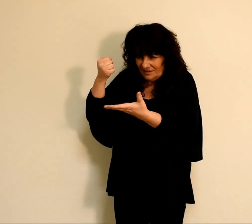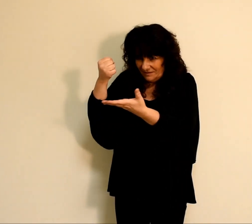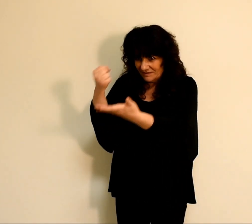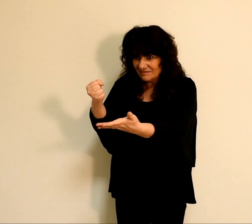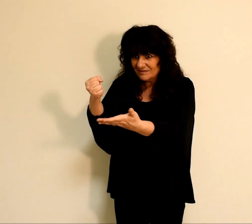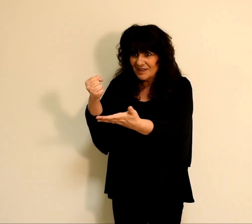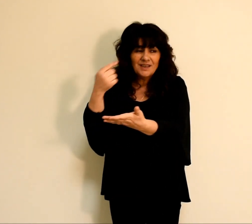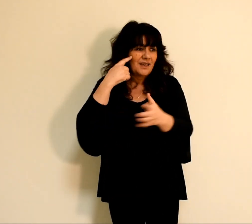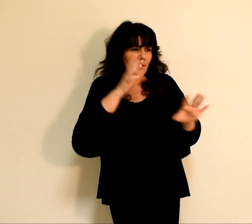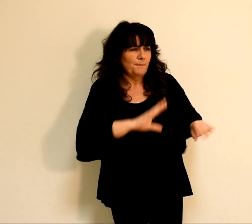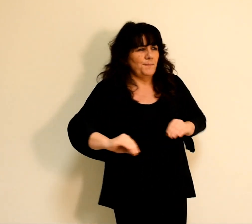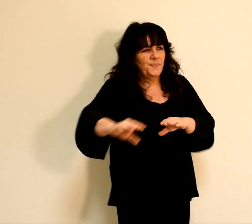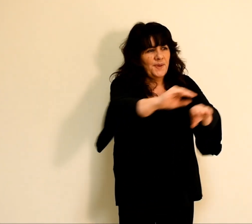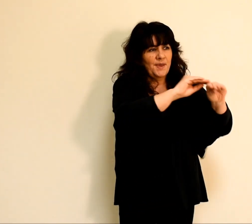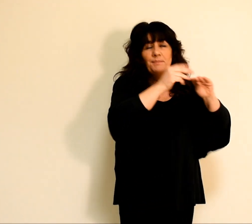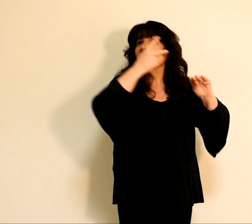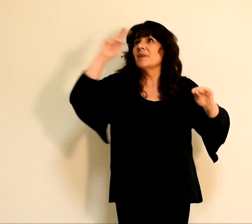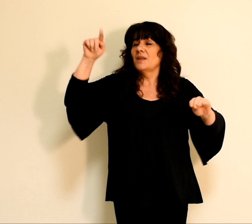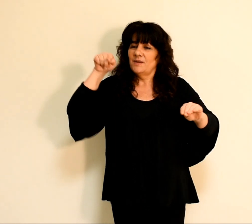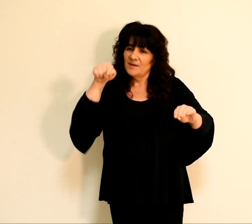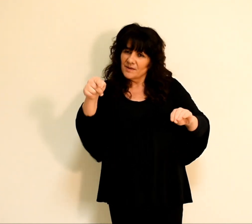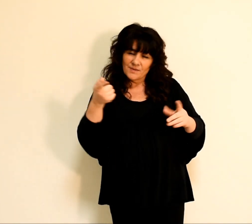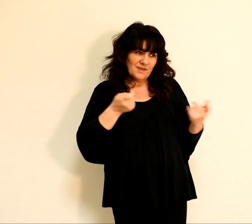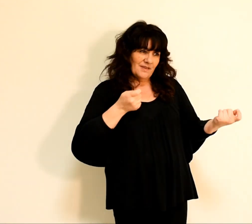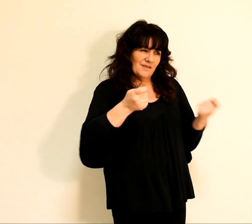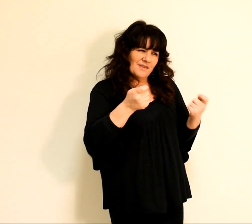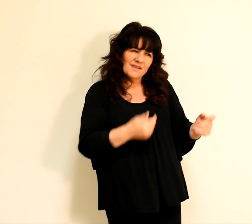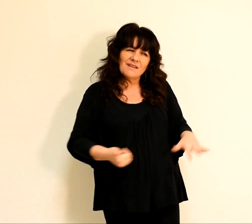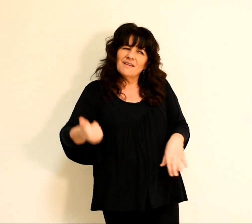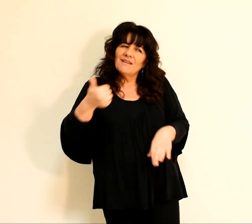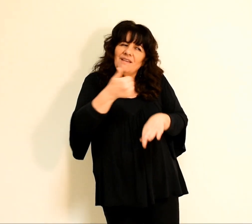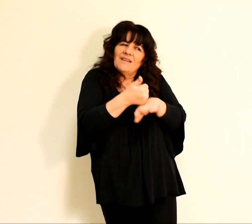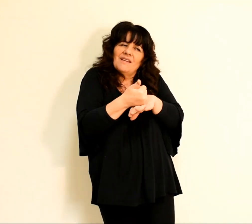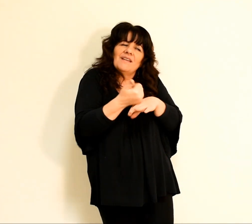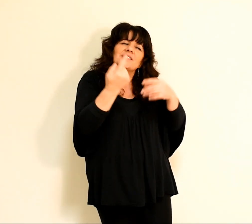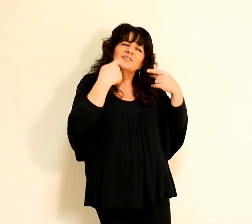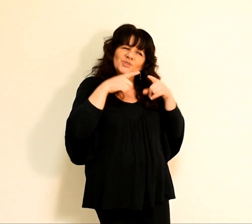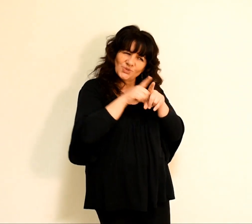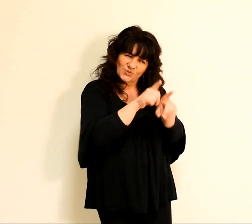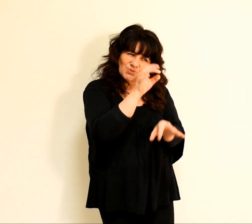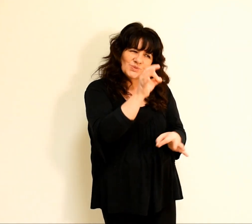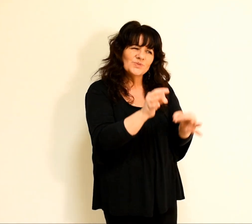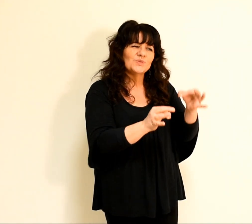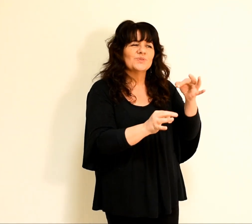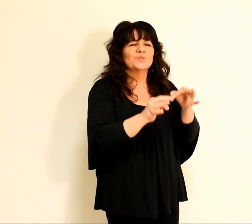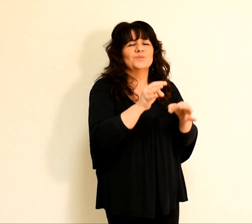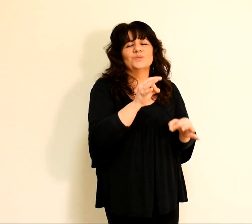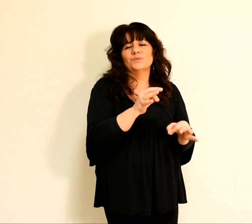gouverne ton peuple avec justice, qu'il fasse droit aux malheureux.